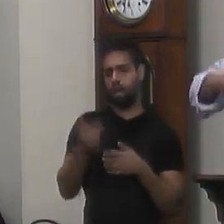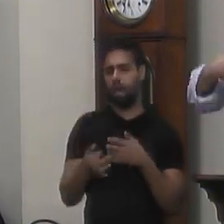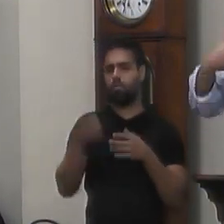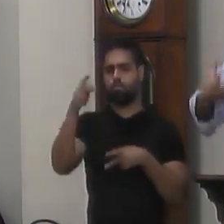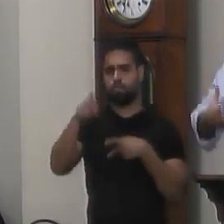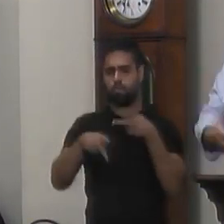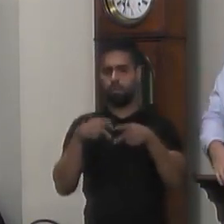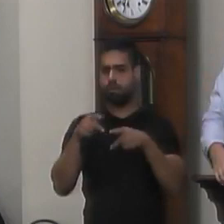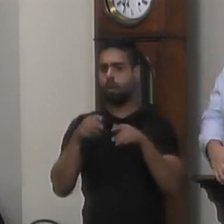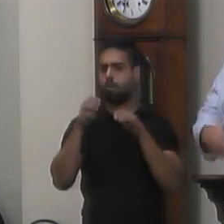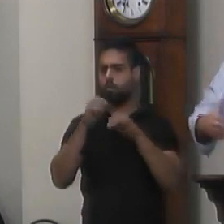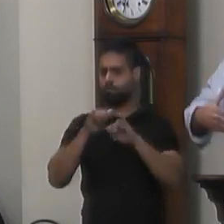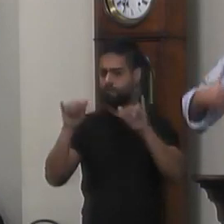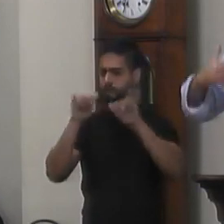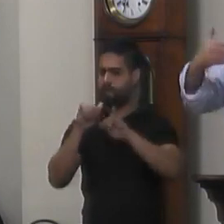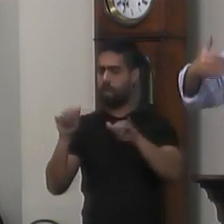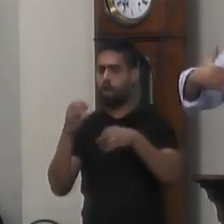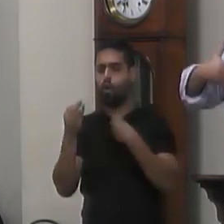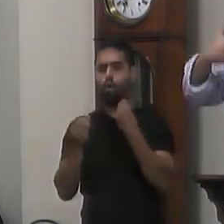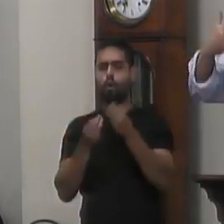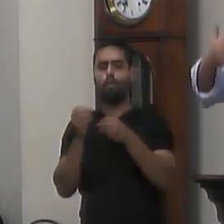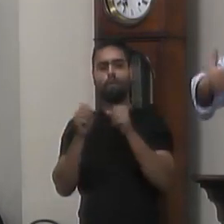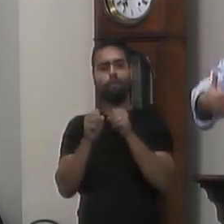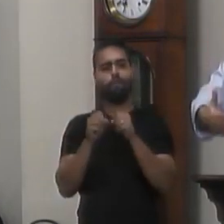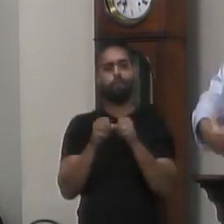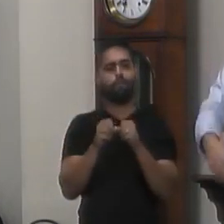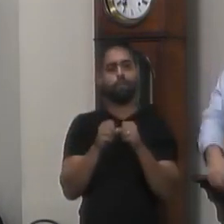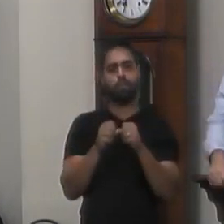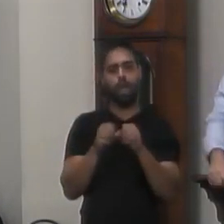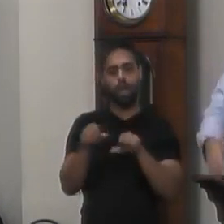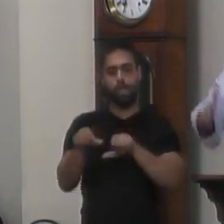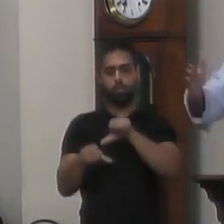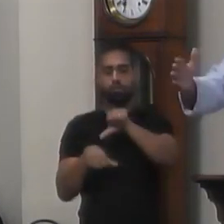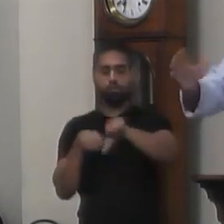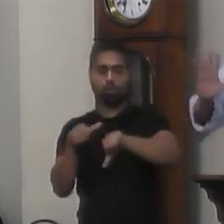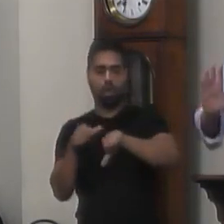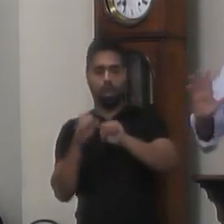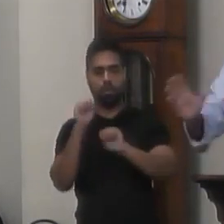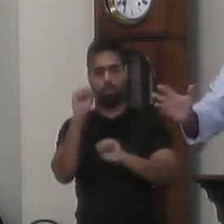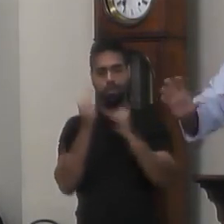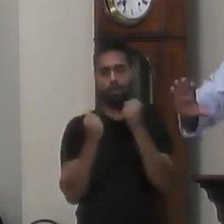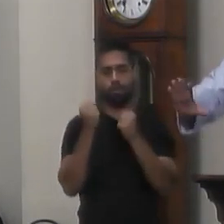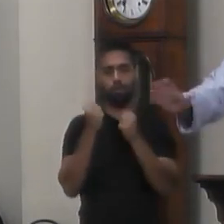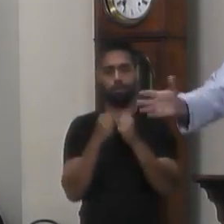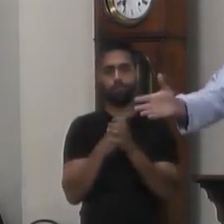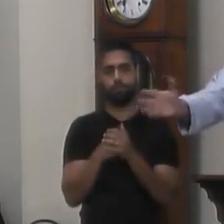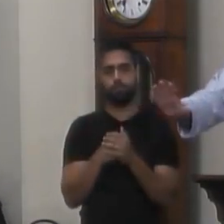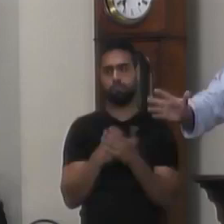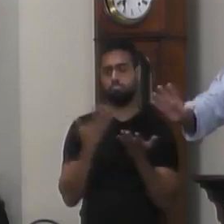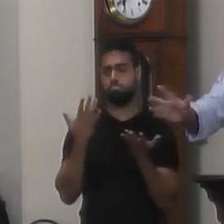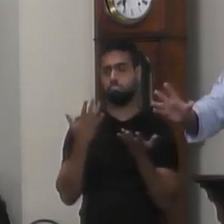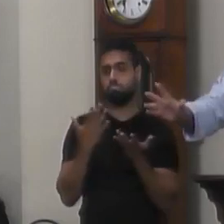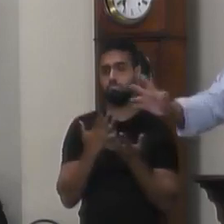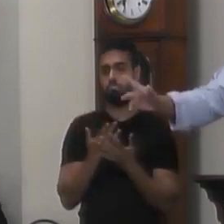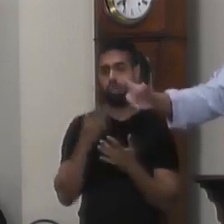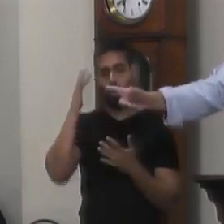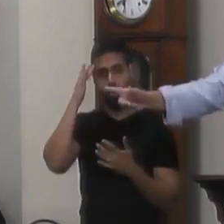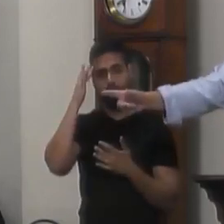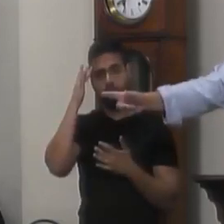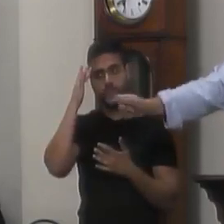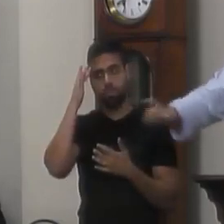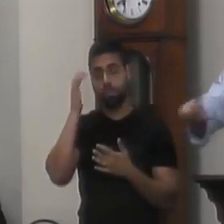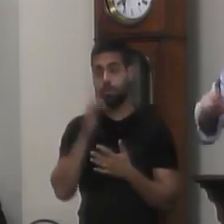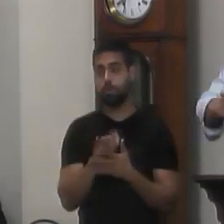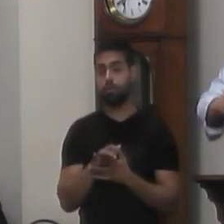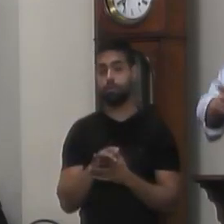falar com as pessoas, como é que vai se dar a transição, ou seja, deve ser amanhã, já